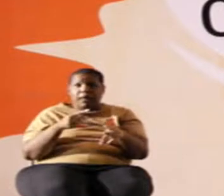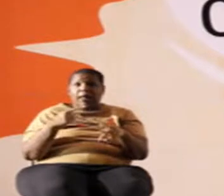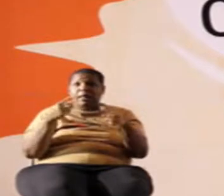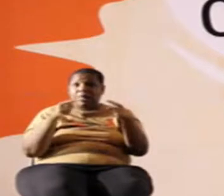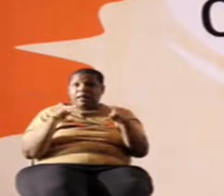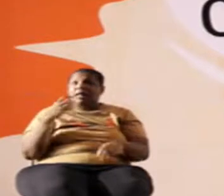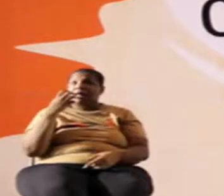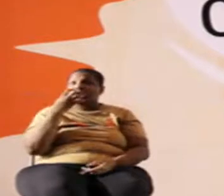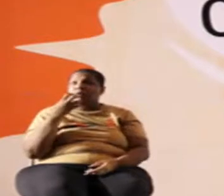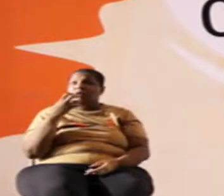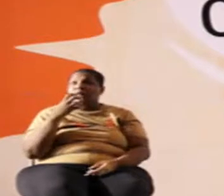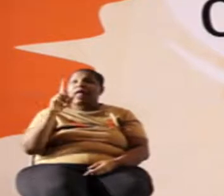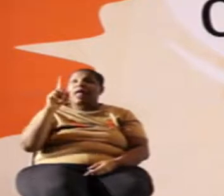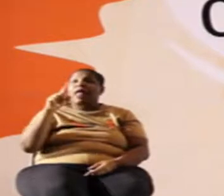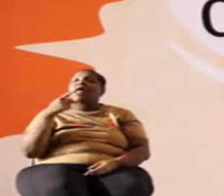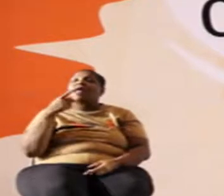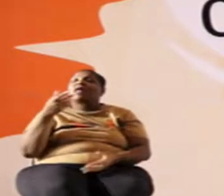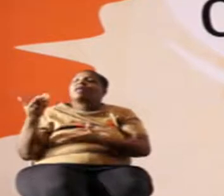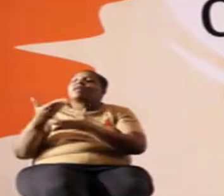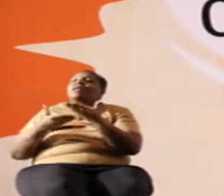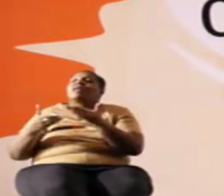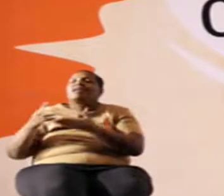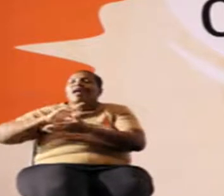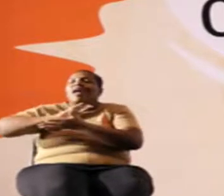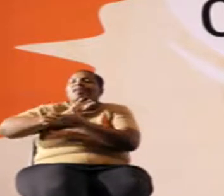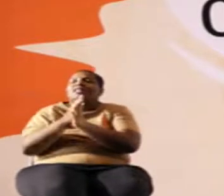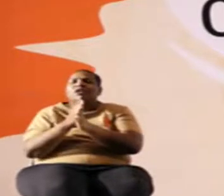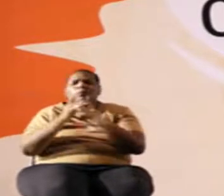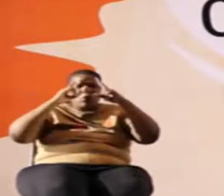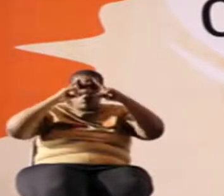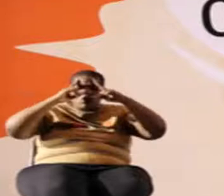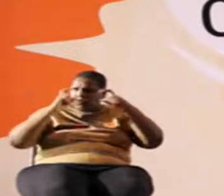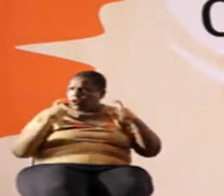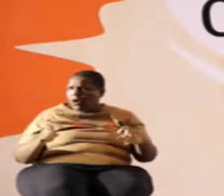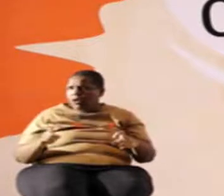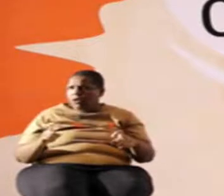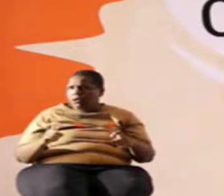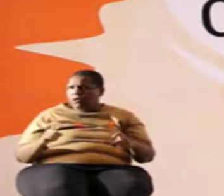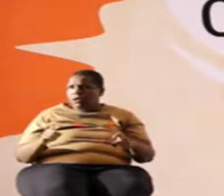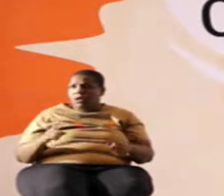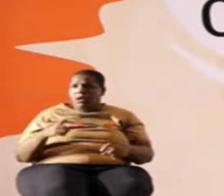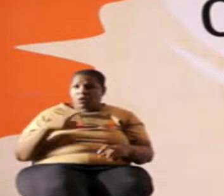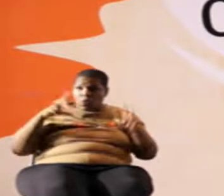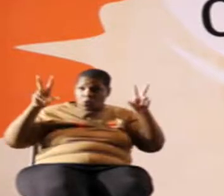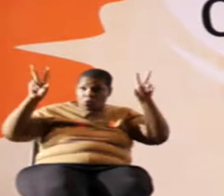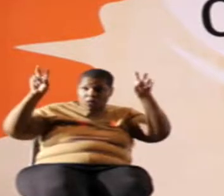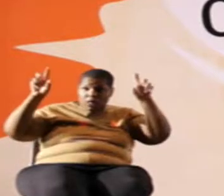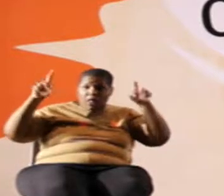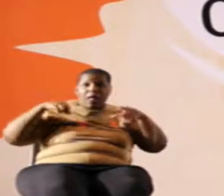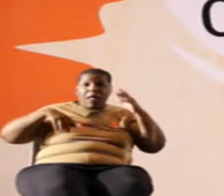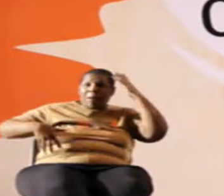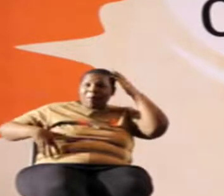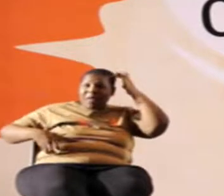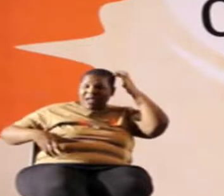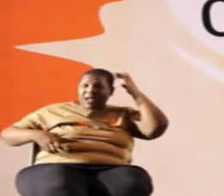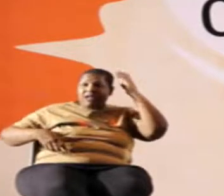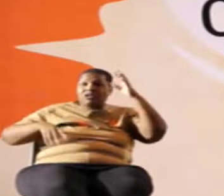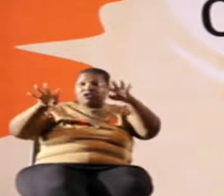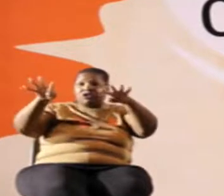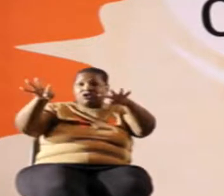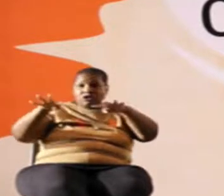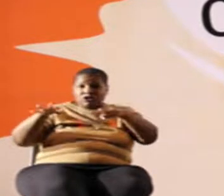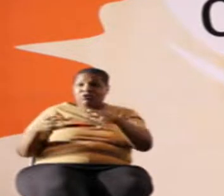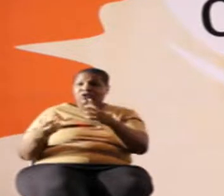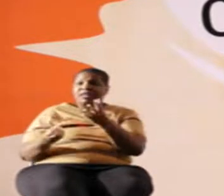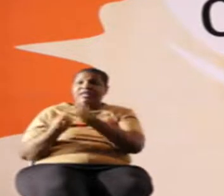popular, é um ambiente mediado pelo racismo violento. Né? O termo macaca de auditório foi criado por